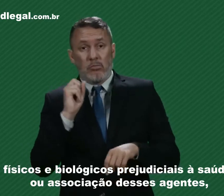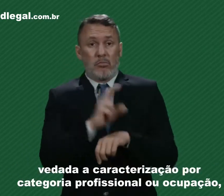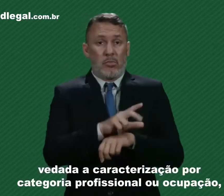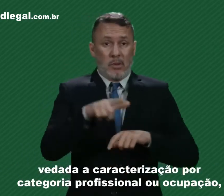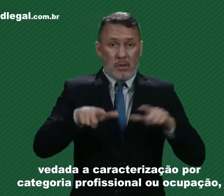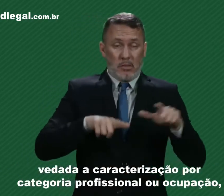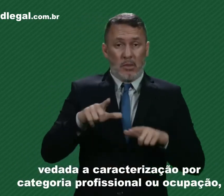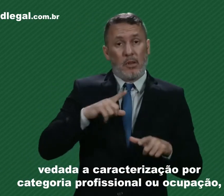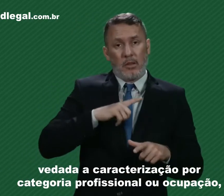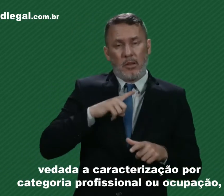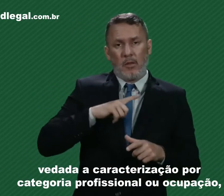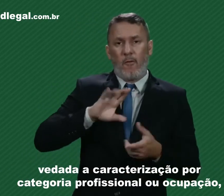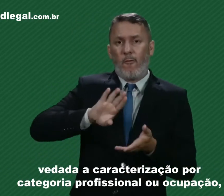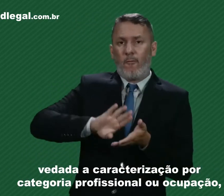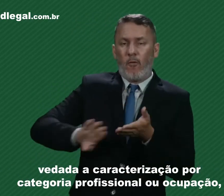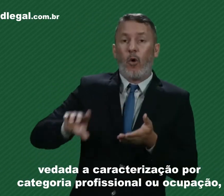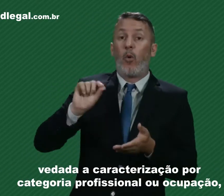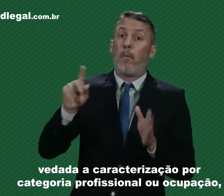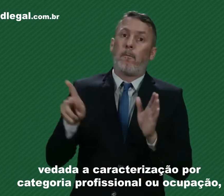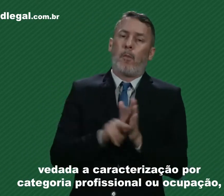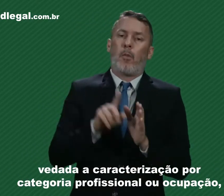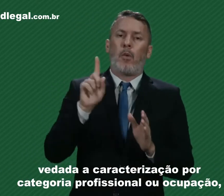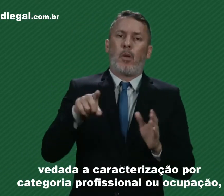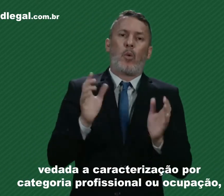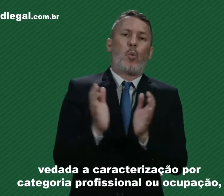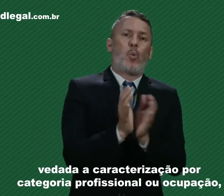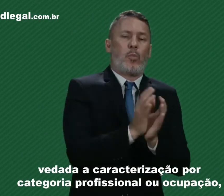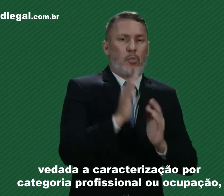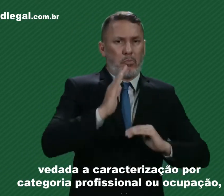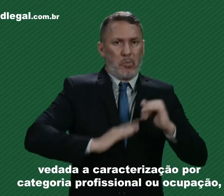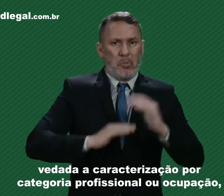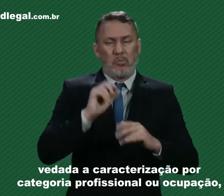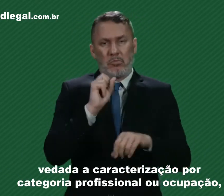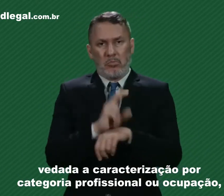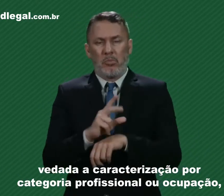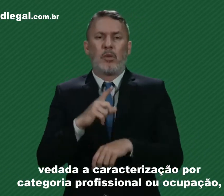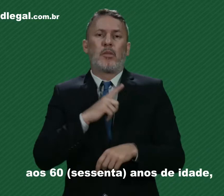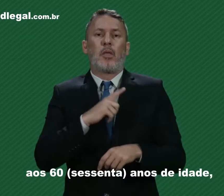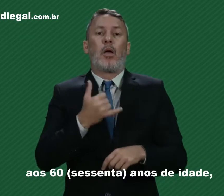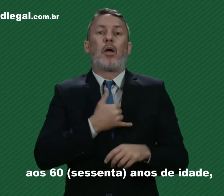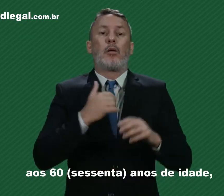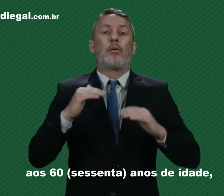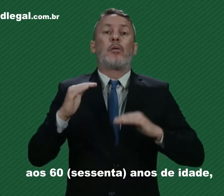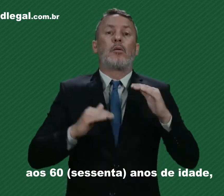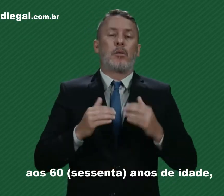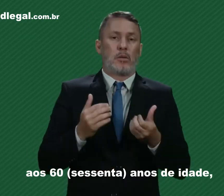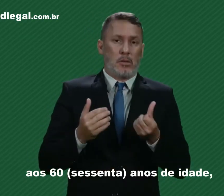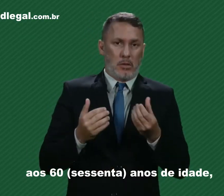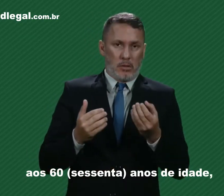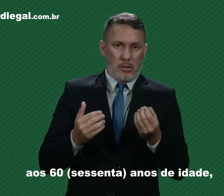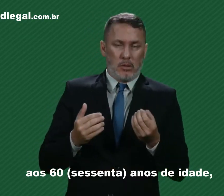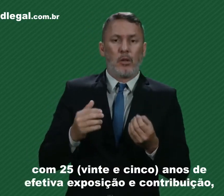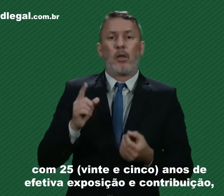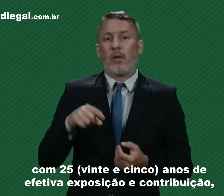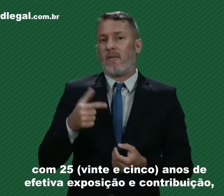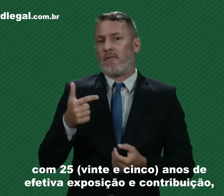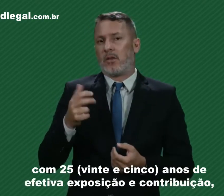agentes, vedada a caracterização por categoria profissional ou ocupação, aos 60 anos